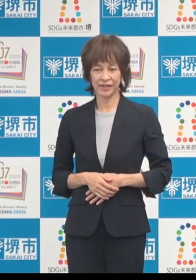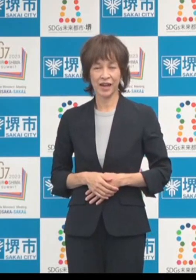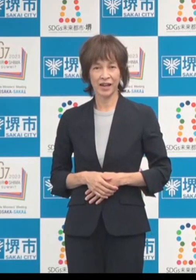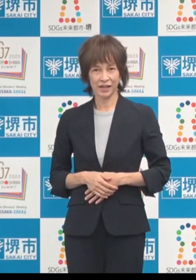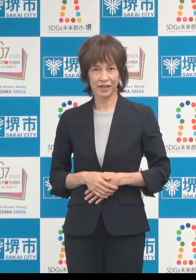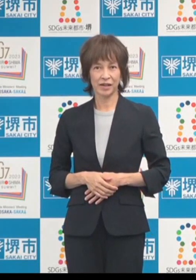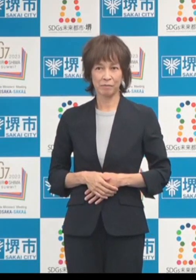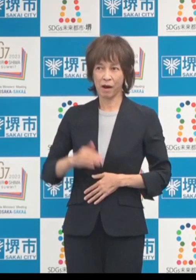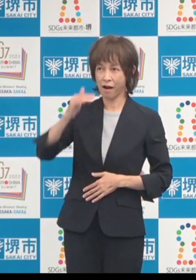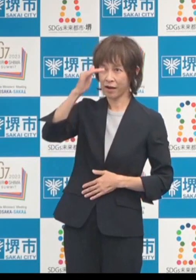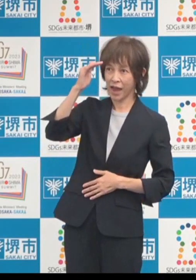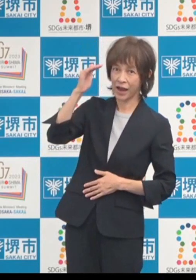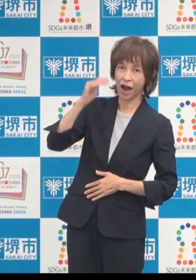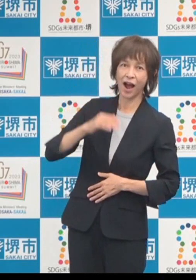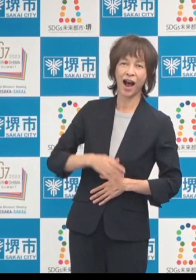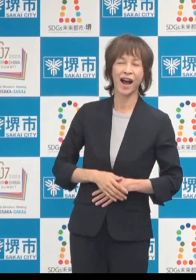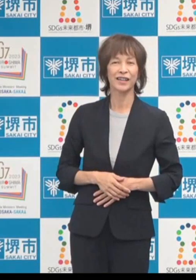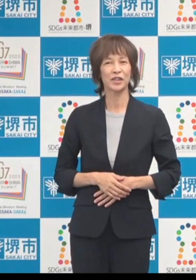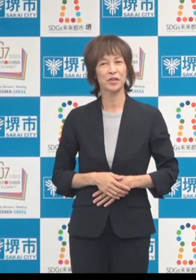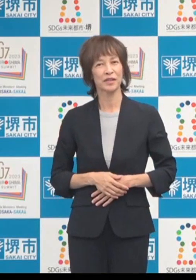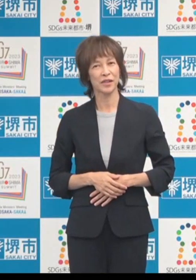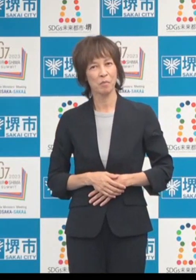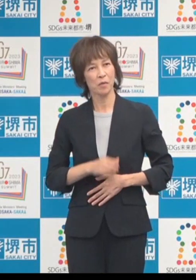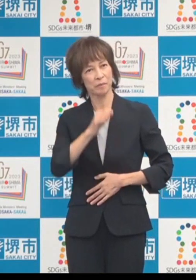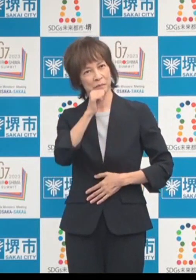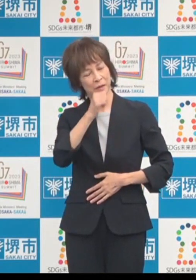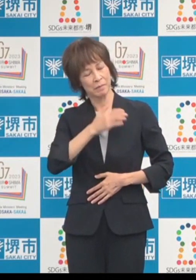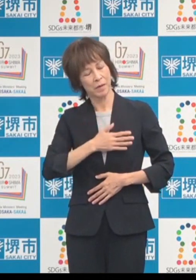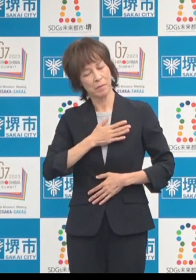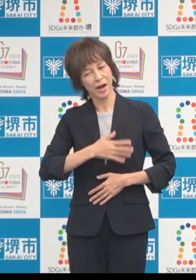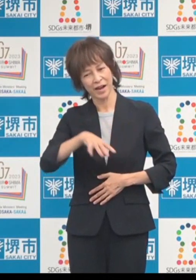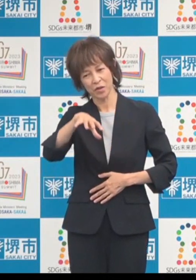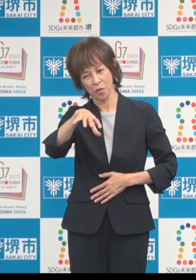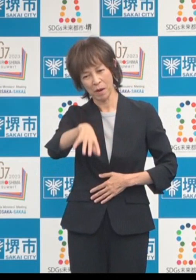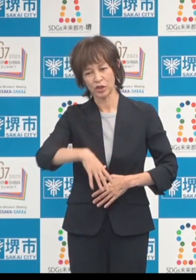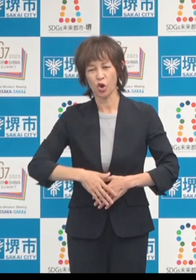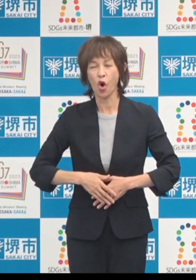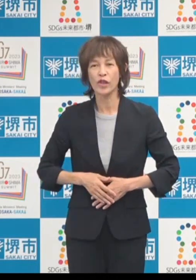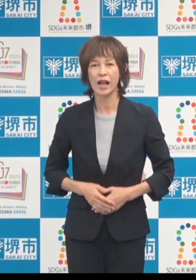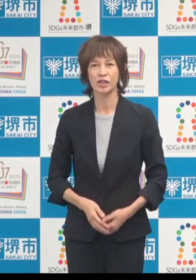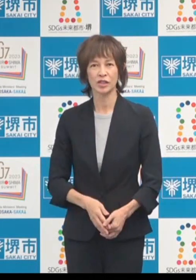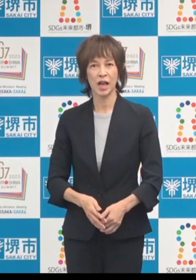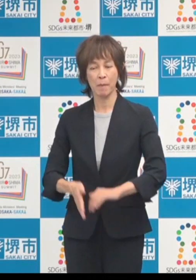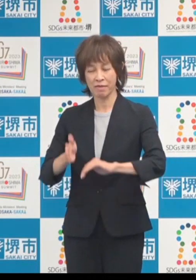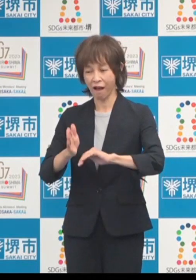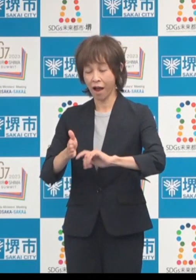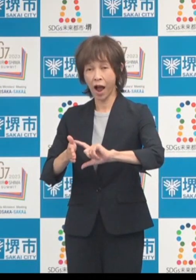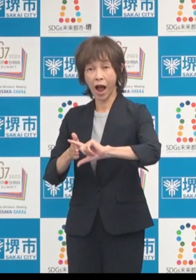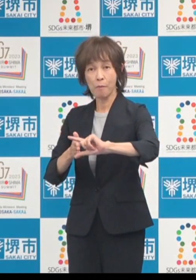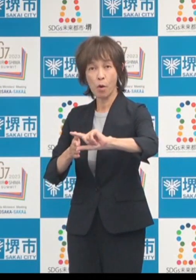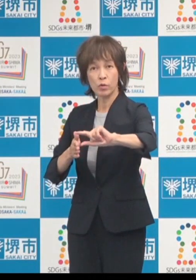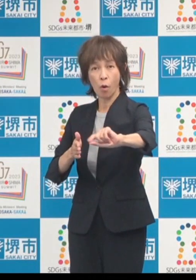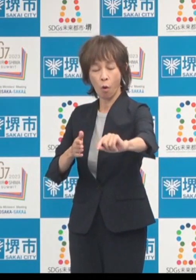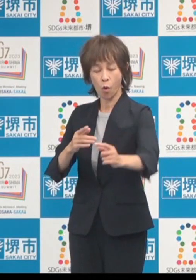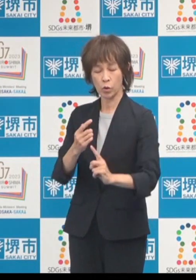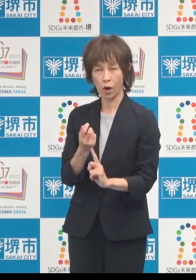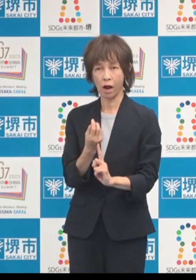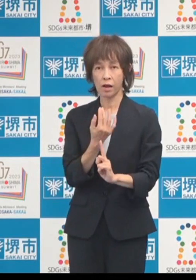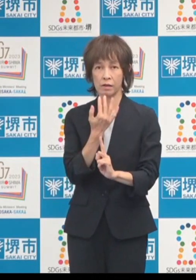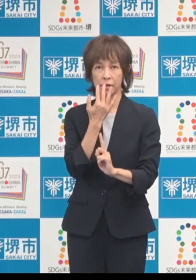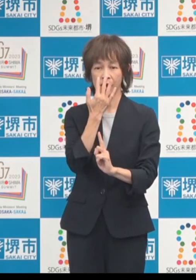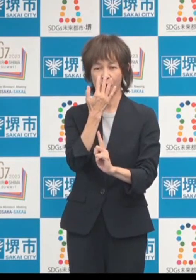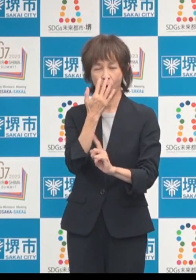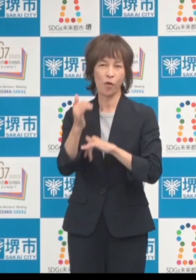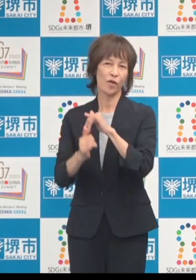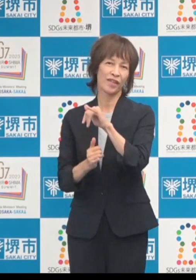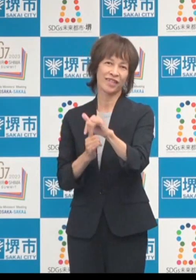観とも一体となっている憩いの空間でもあります。また刃物でありましたり線香などの伝統